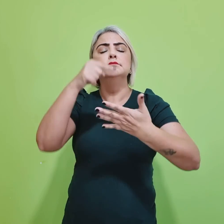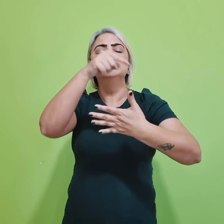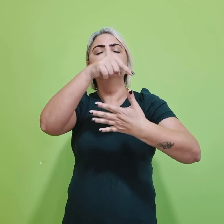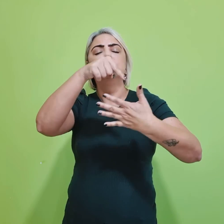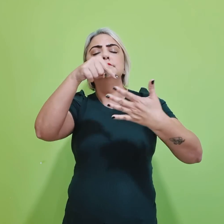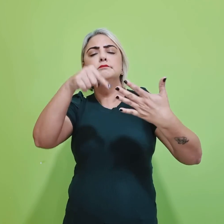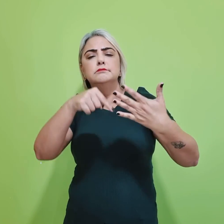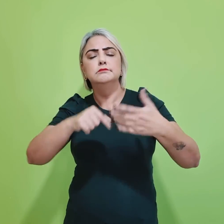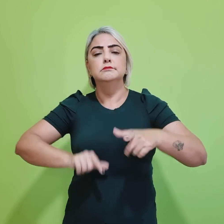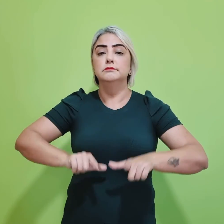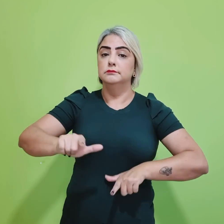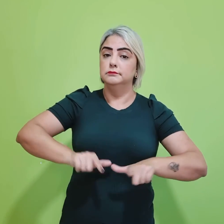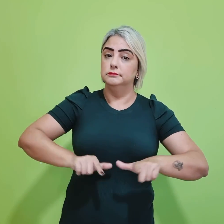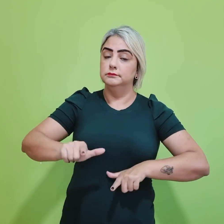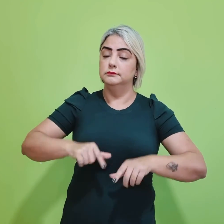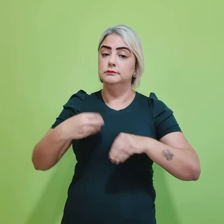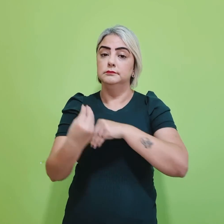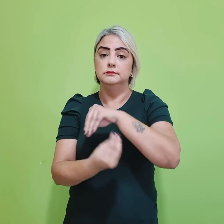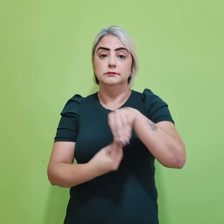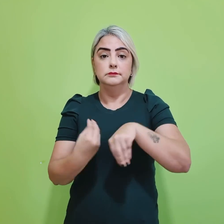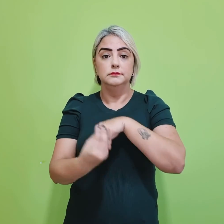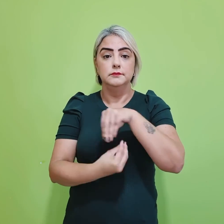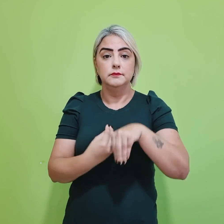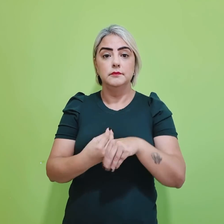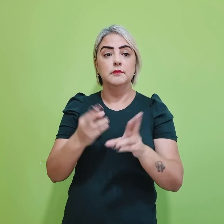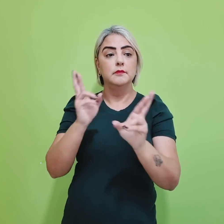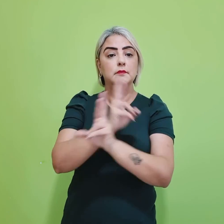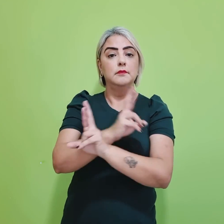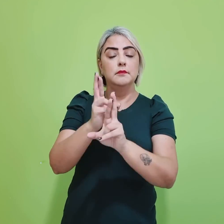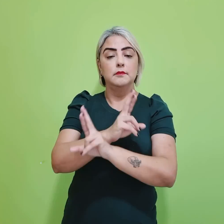questões trabalhistas que envolvem a relação do